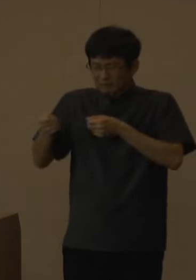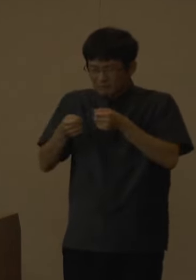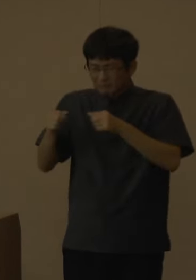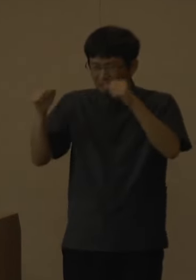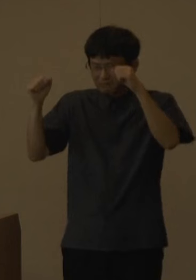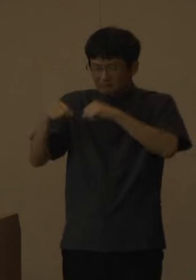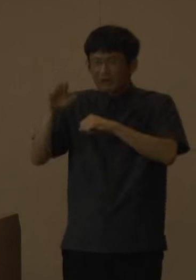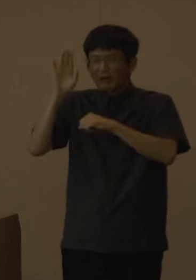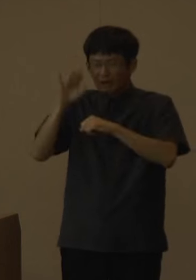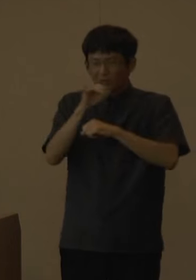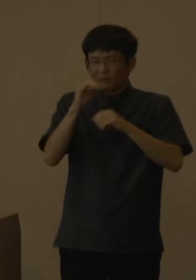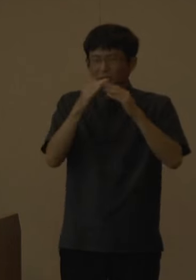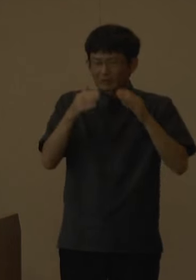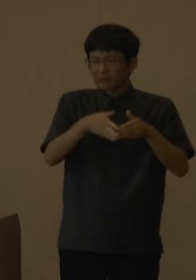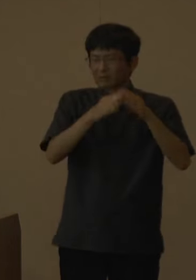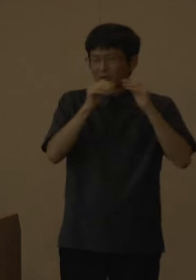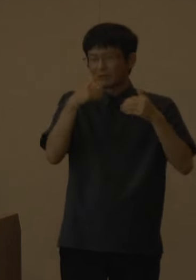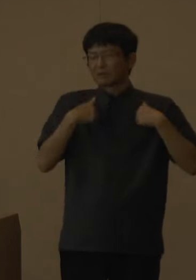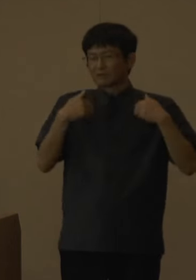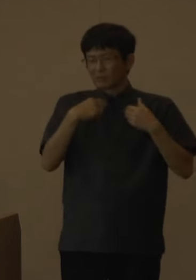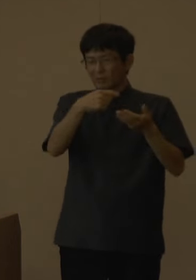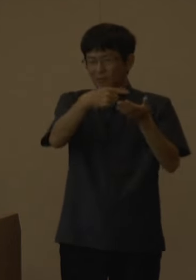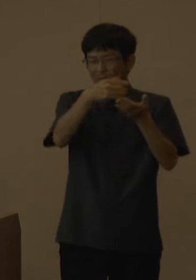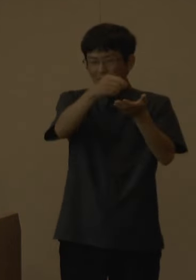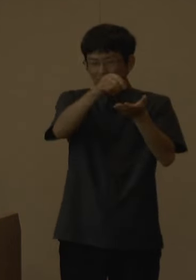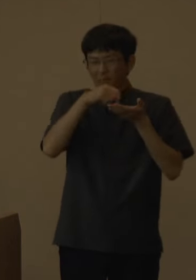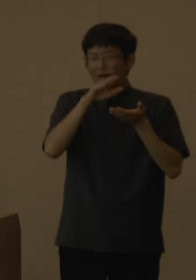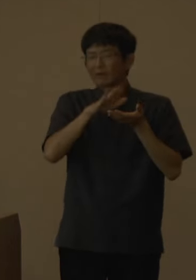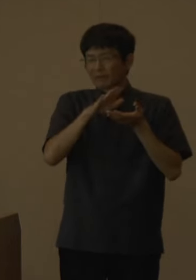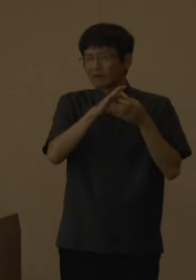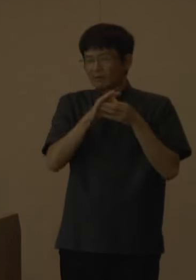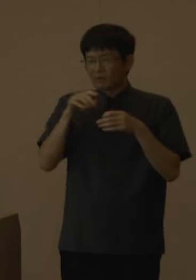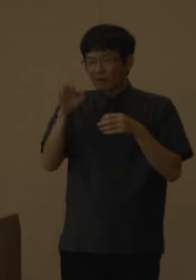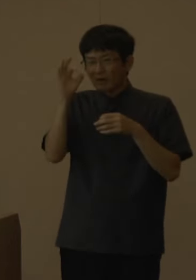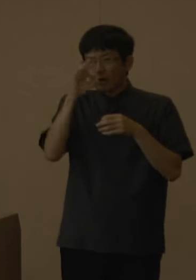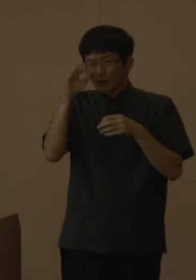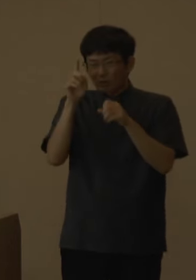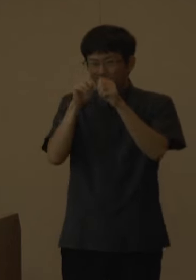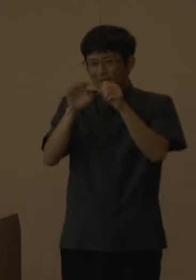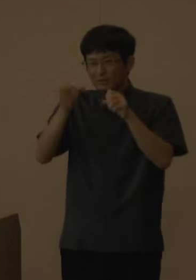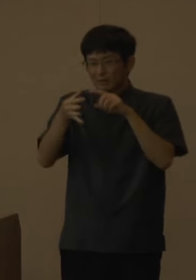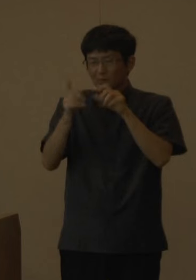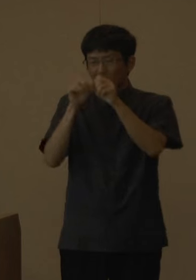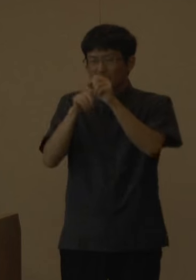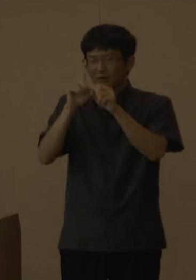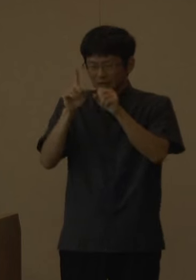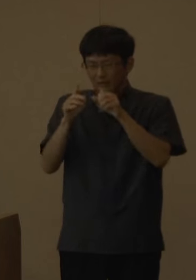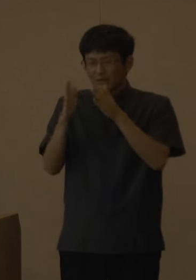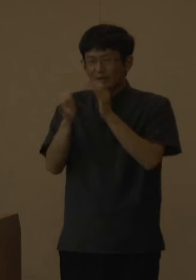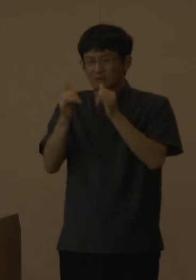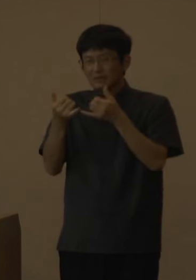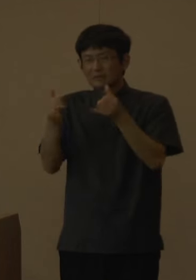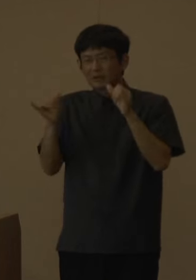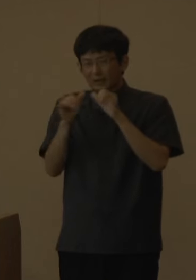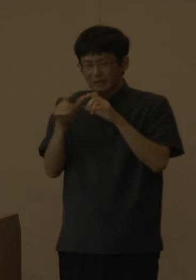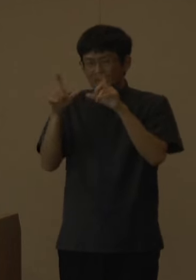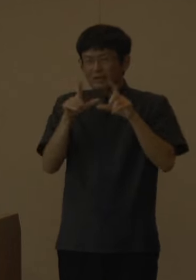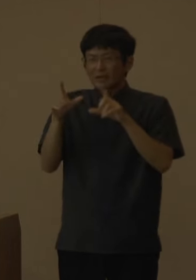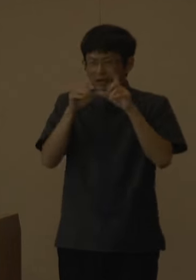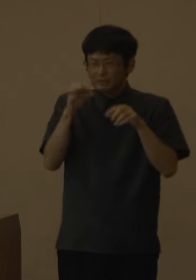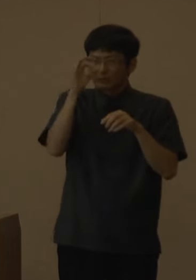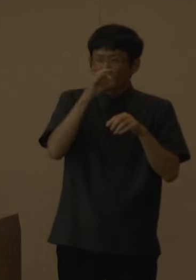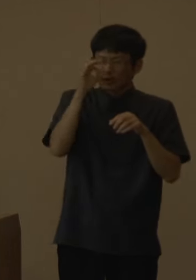見も受けたまわっております。この観光目的税の導入に向けては県民生活、社会との調和、観光との相乗効果を活用